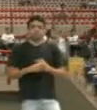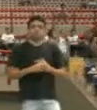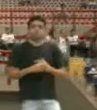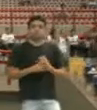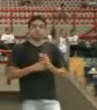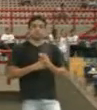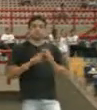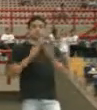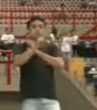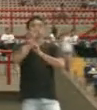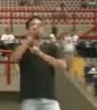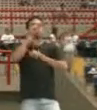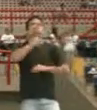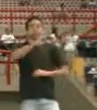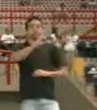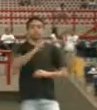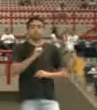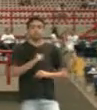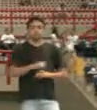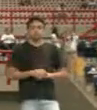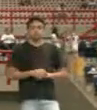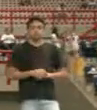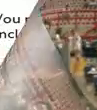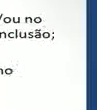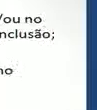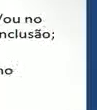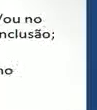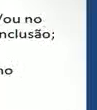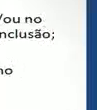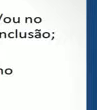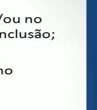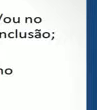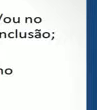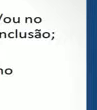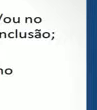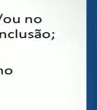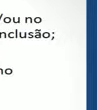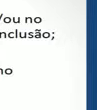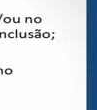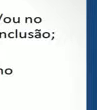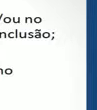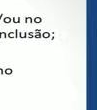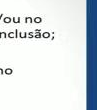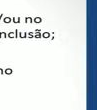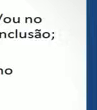vou defender? Pois eu tenho também minhas perguntas conclusivas. Vou lá para a conclusão.